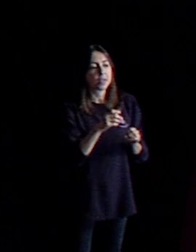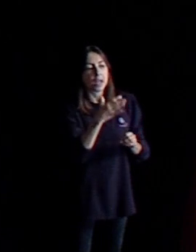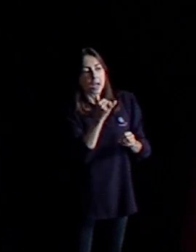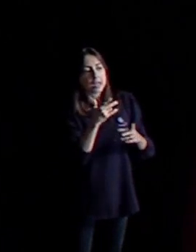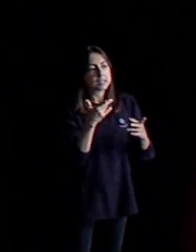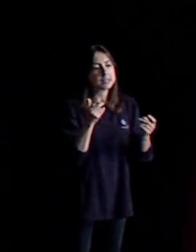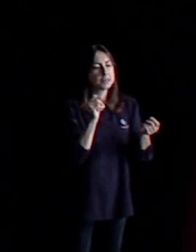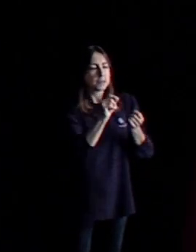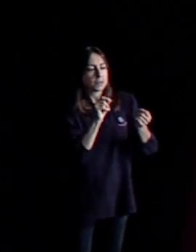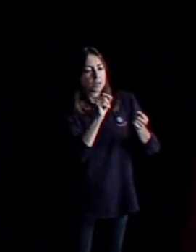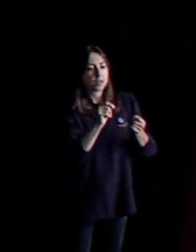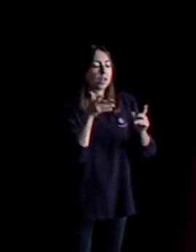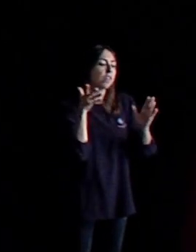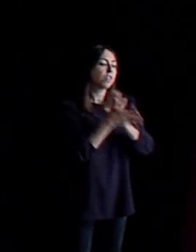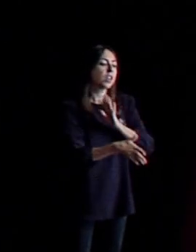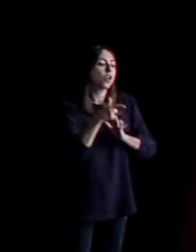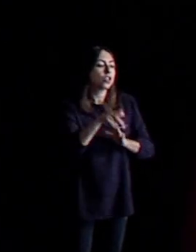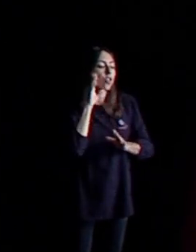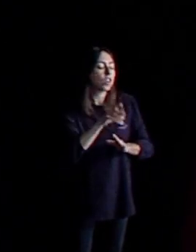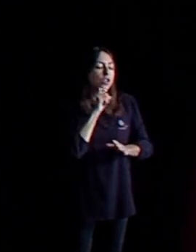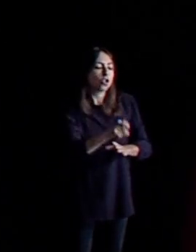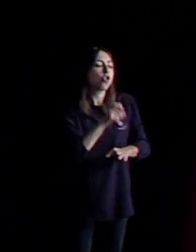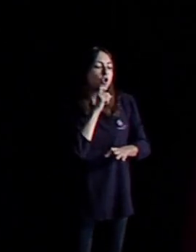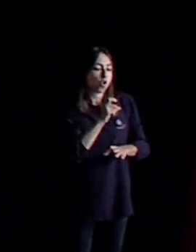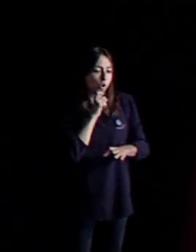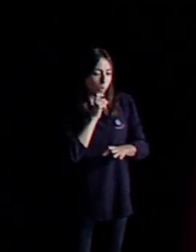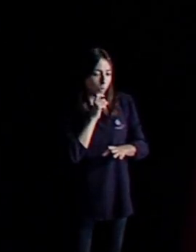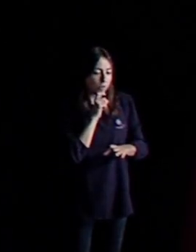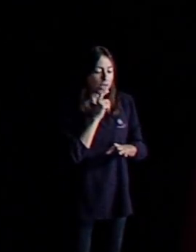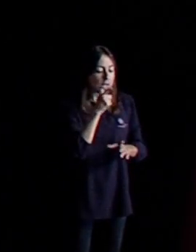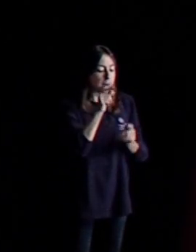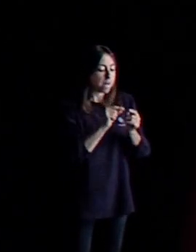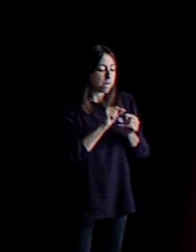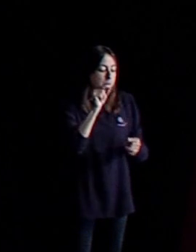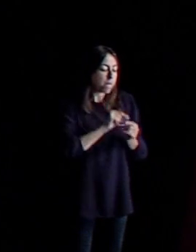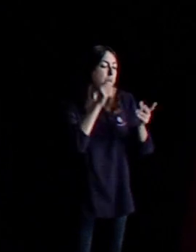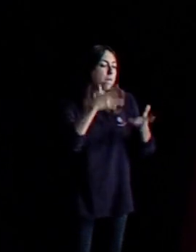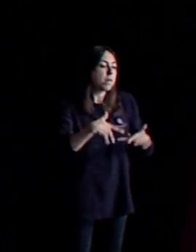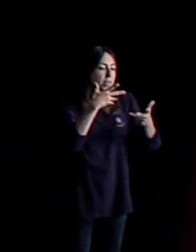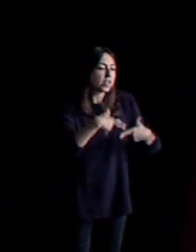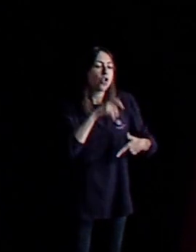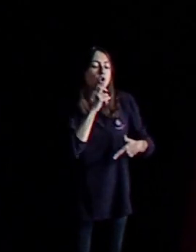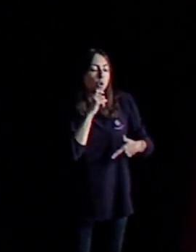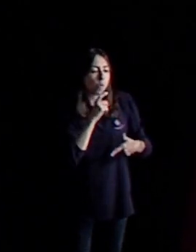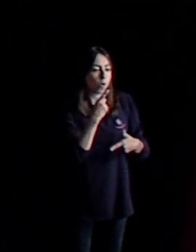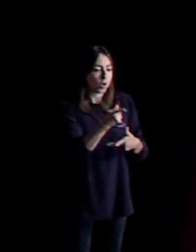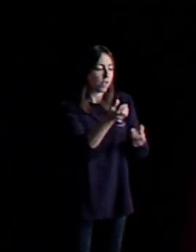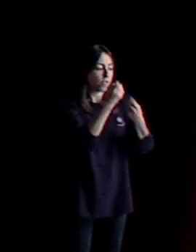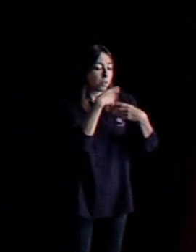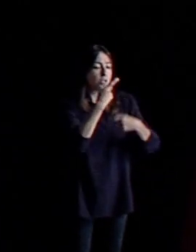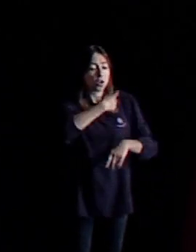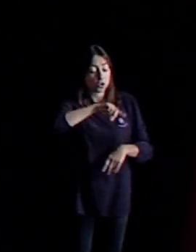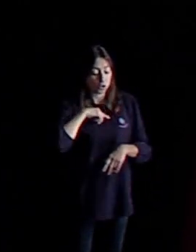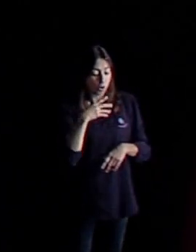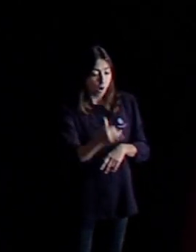en cómo son definidos estos delitos de odio, en cómo son medidos y las fuentes de información que